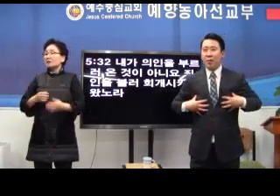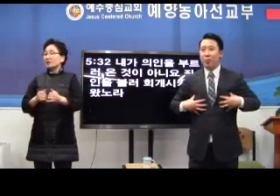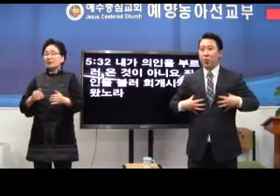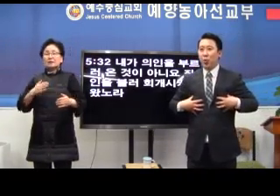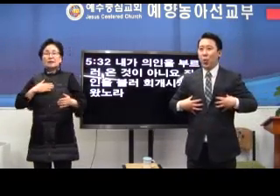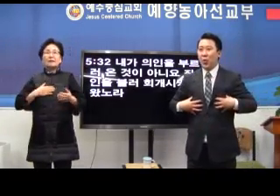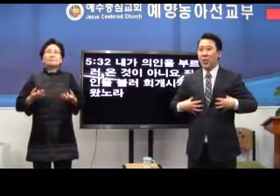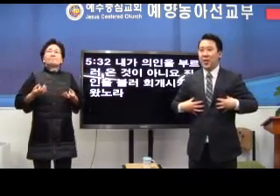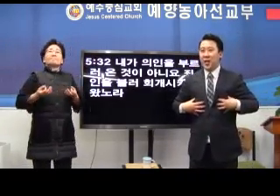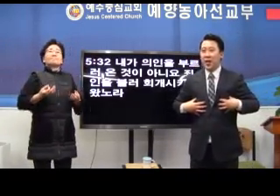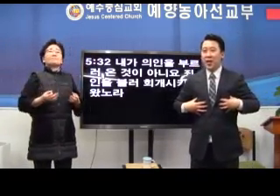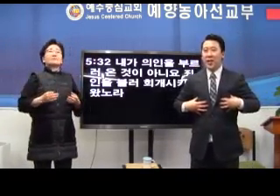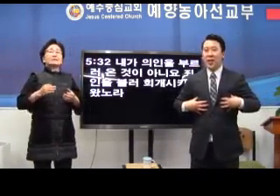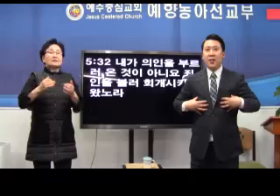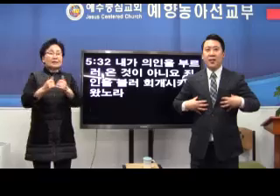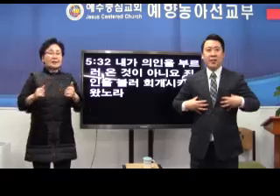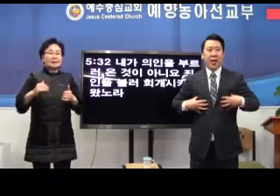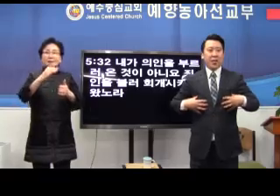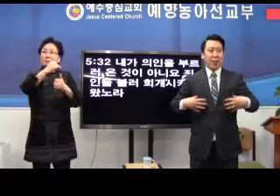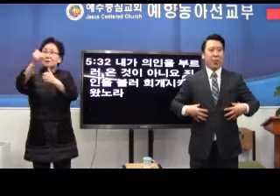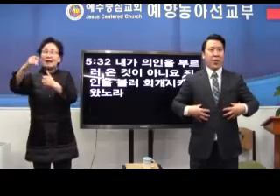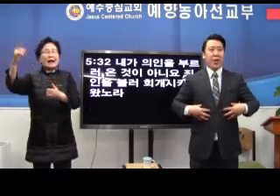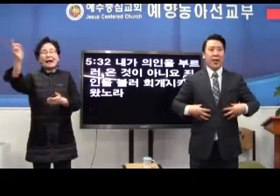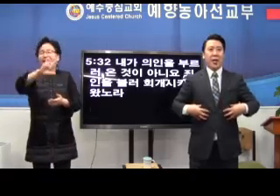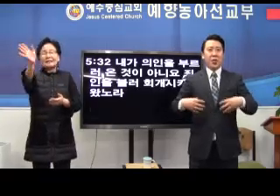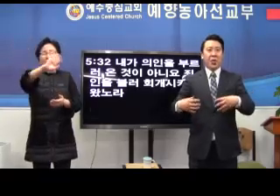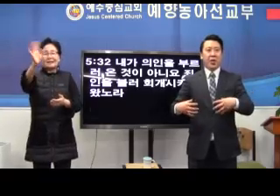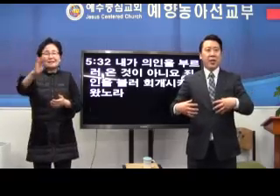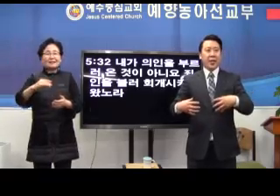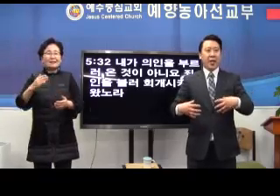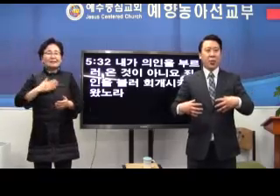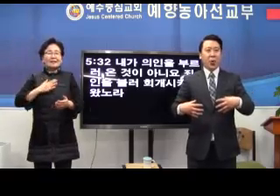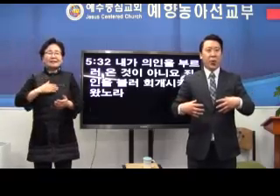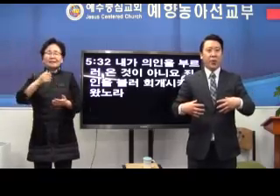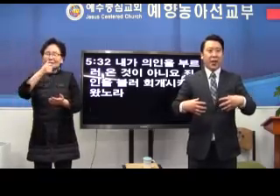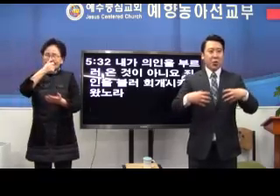사람을 부르러 온 것이 아니라 나의 자범들, 나의 죄를 깨닫고